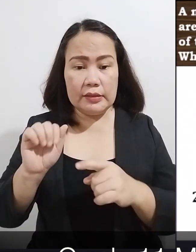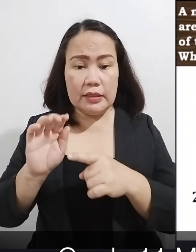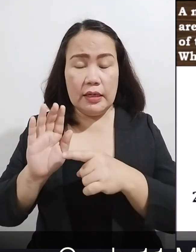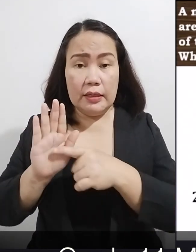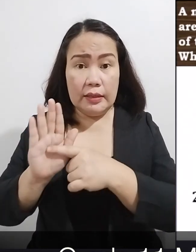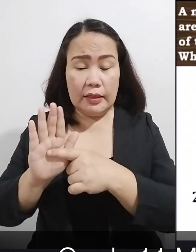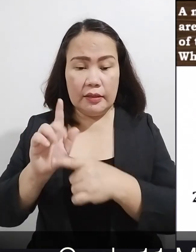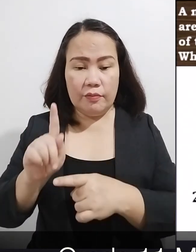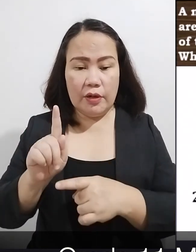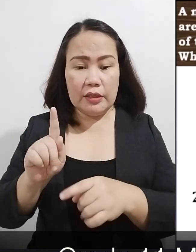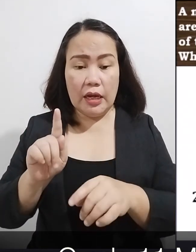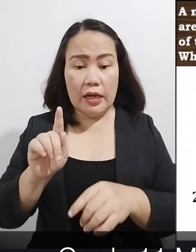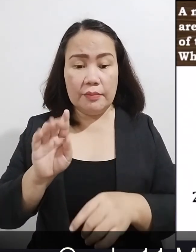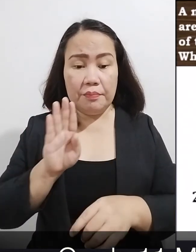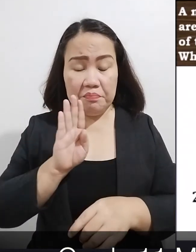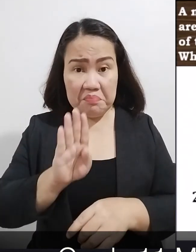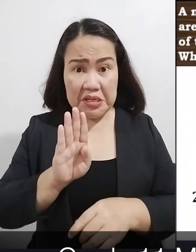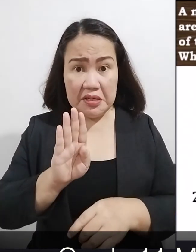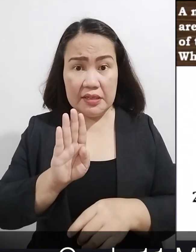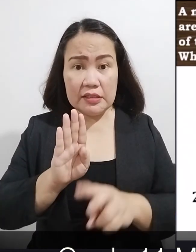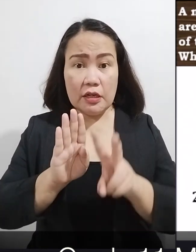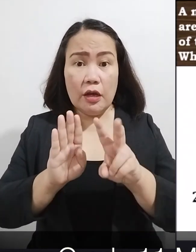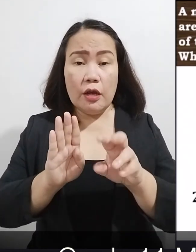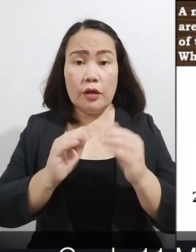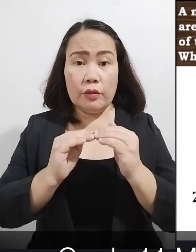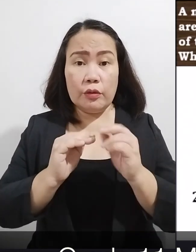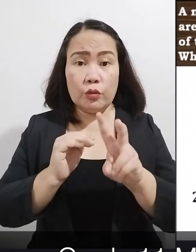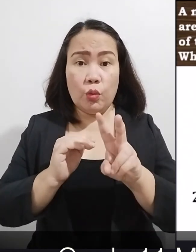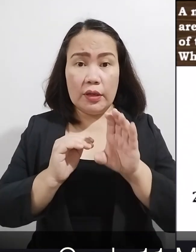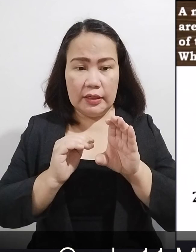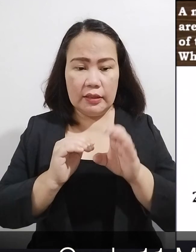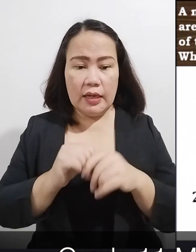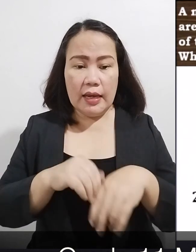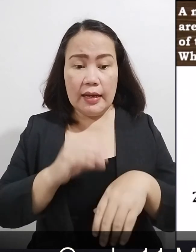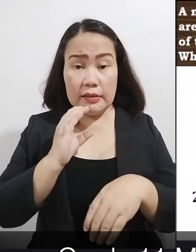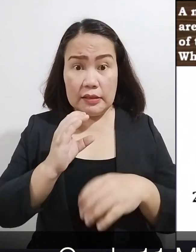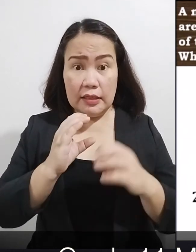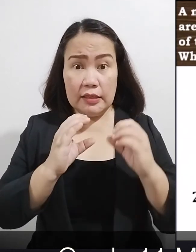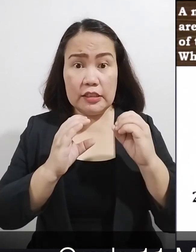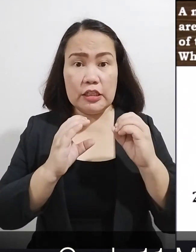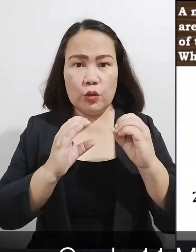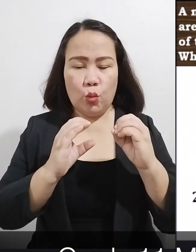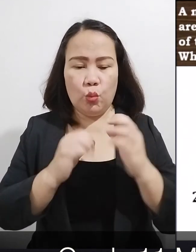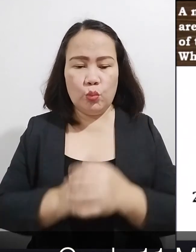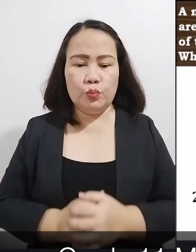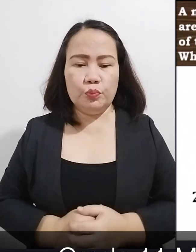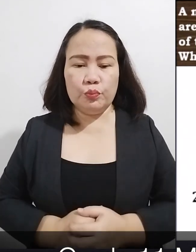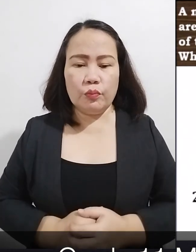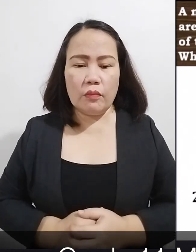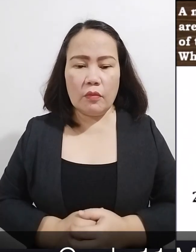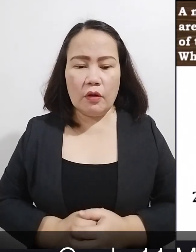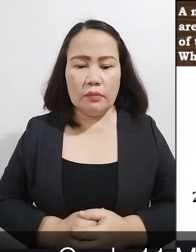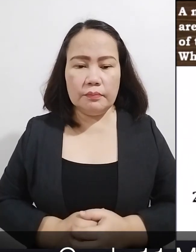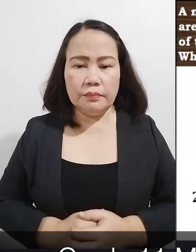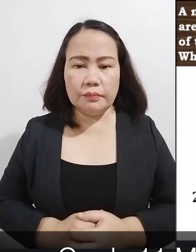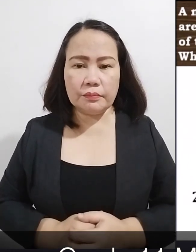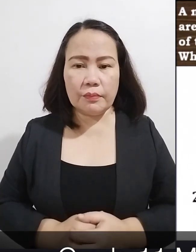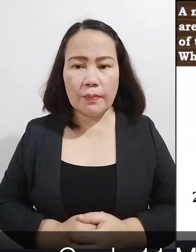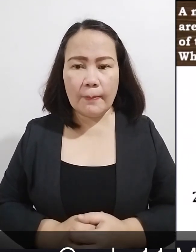negative 1, ang b ay 200, at ang c naman ay 0.